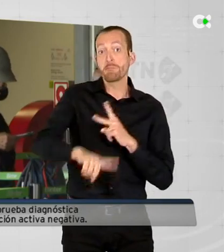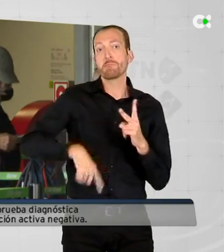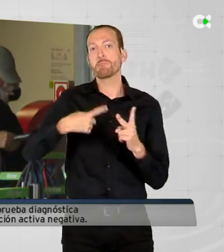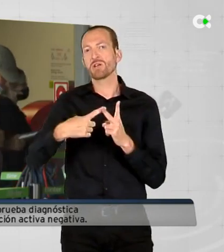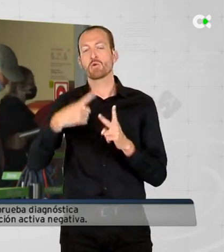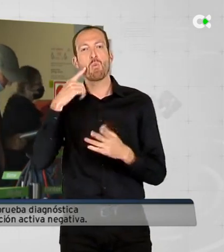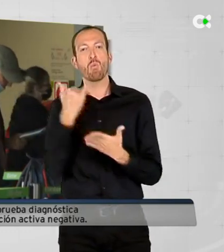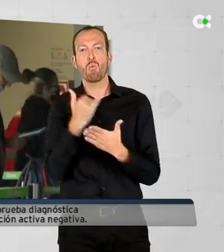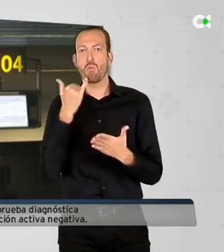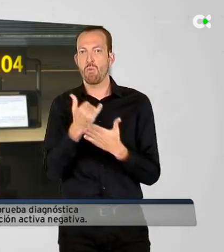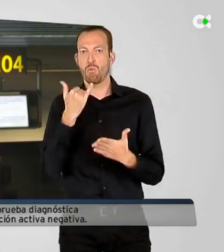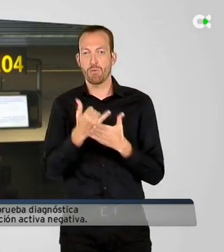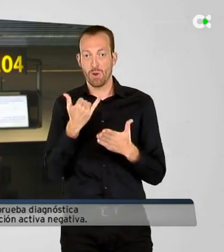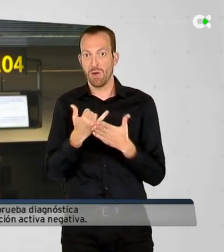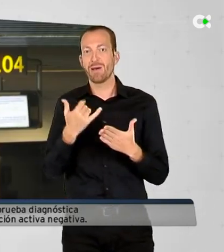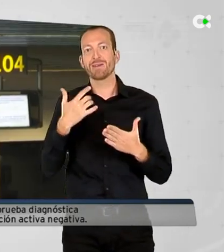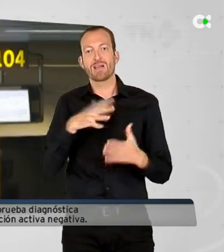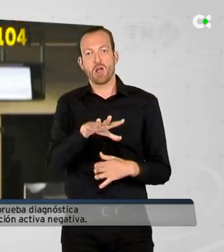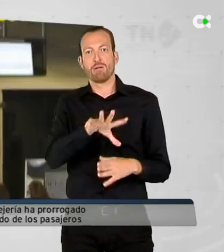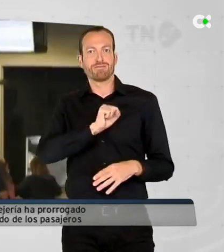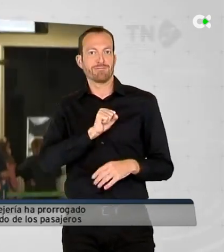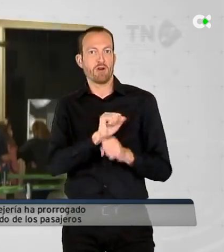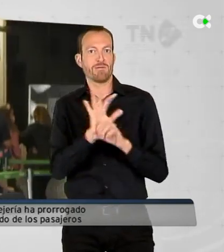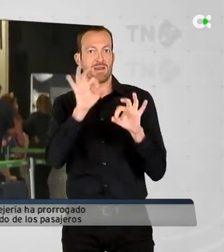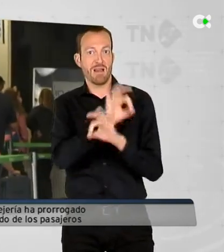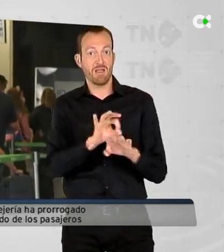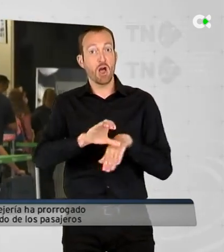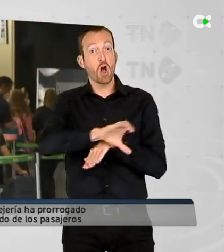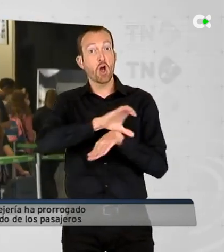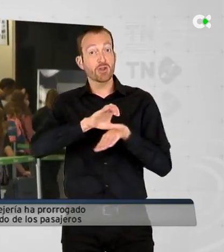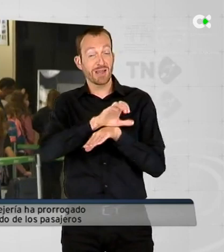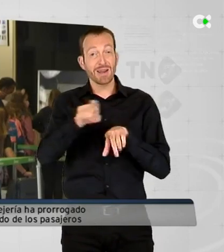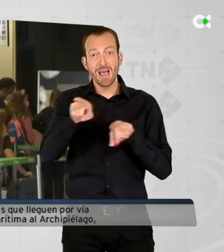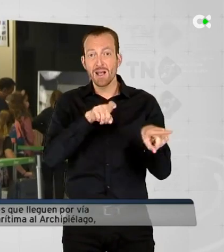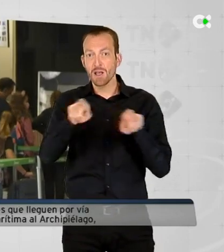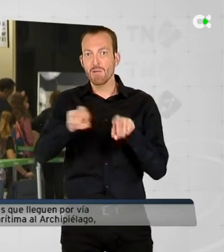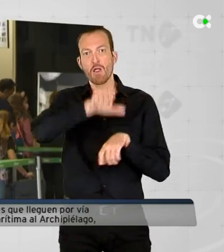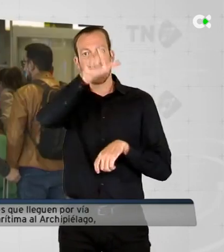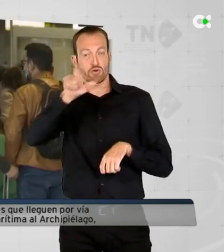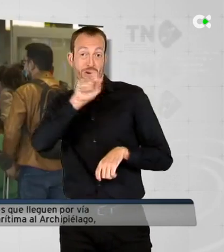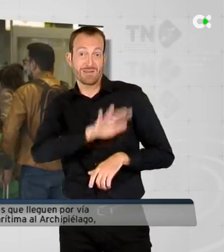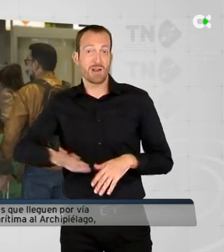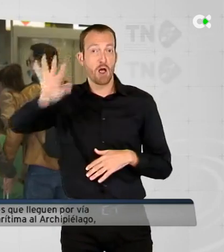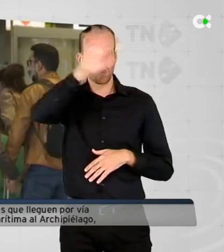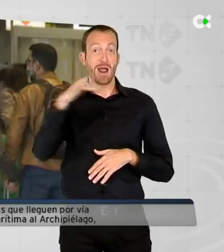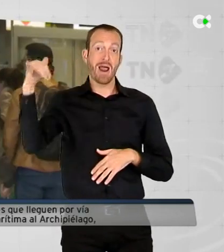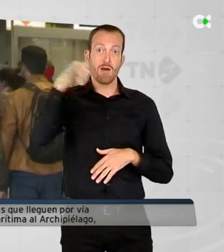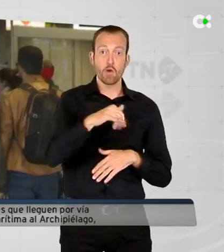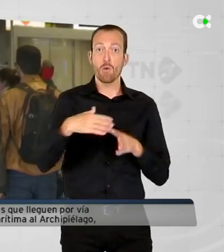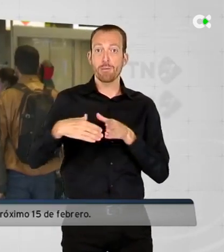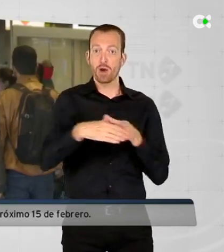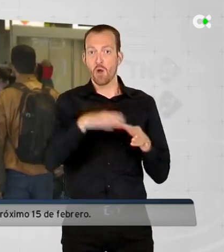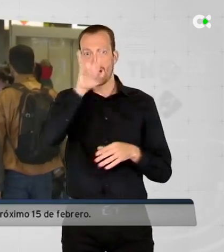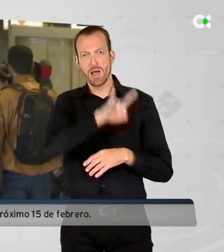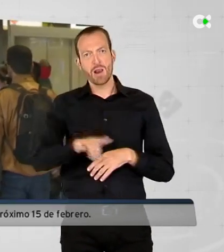diagnóstica de infección activa negativa la consejería ha prorrogado el cribado de los pasajeros nacionales que lleguen por vía aérea o marítima al